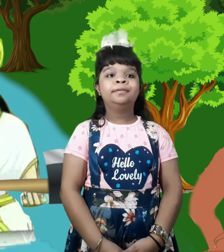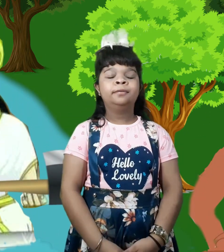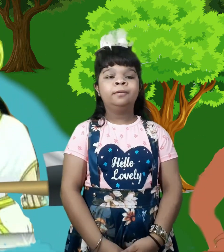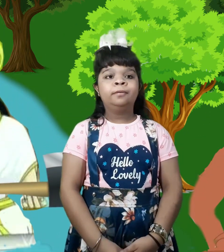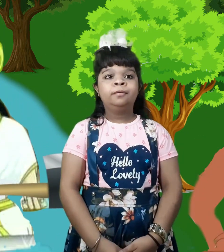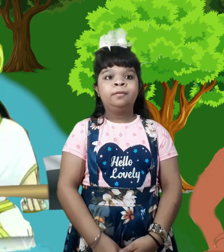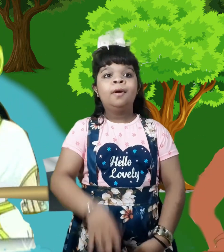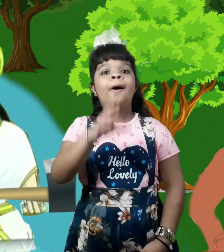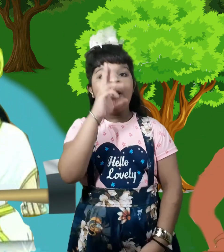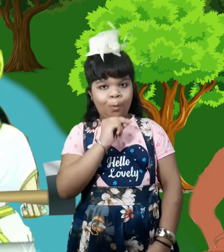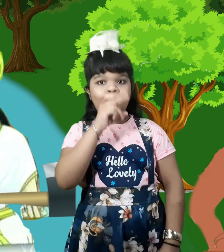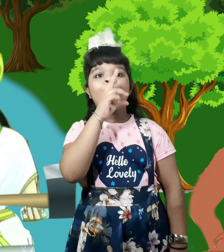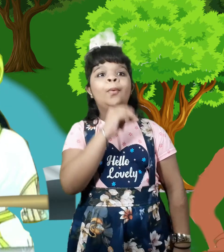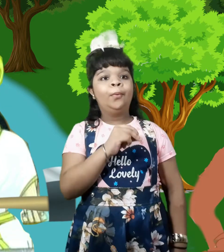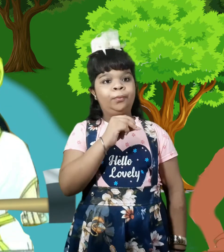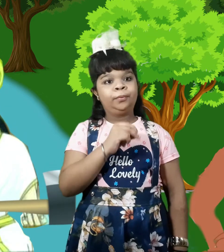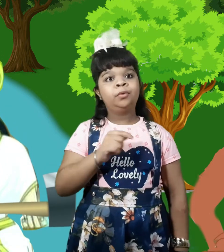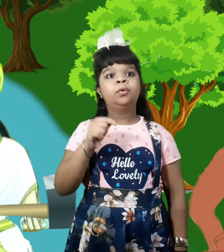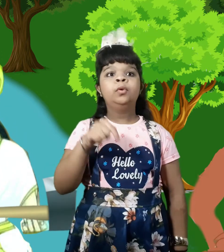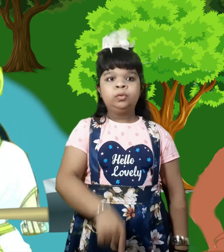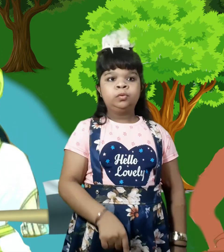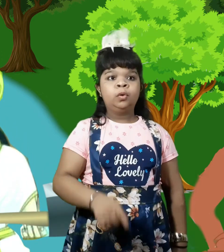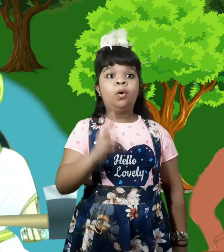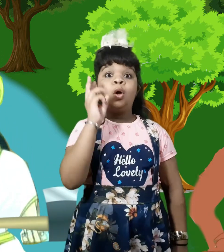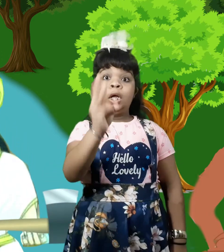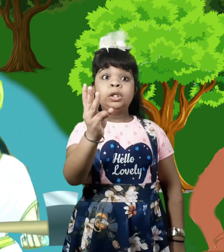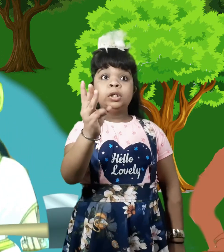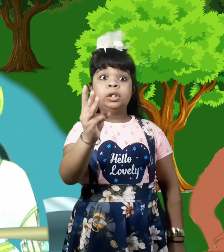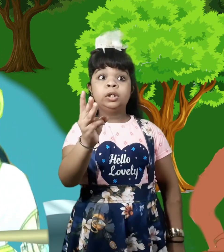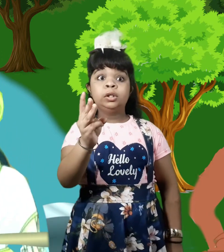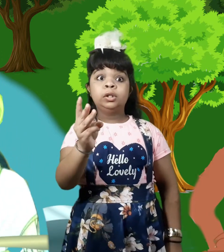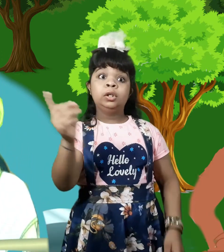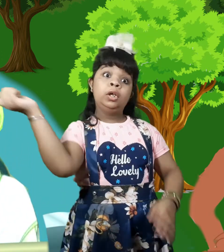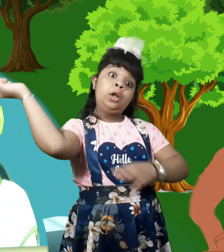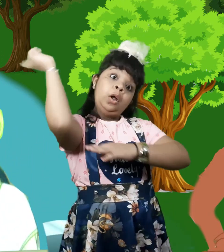और उसने तीनों कुल्हाड़ी,